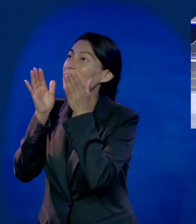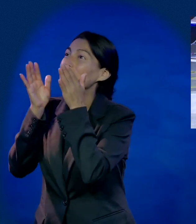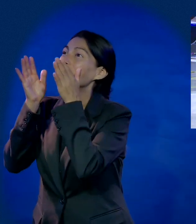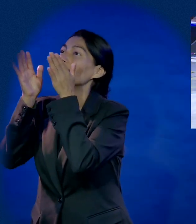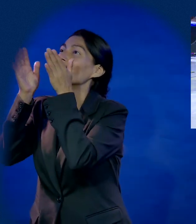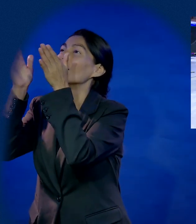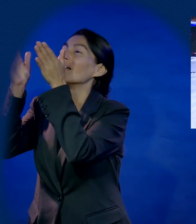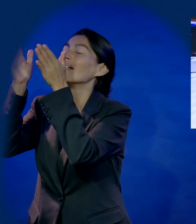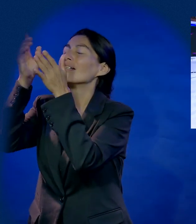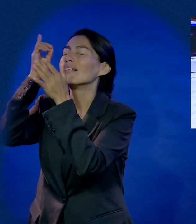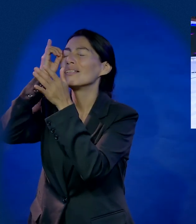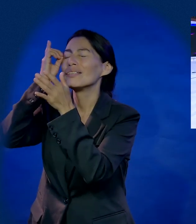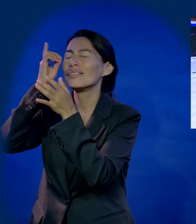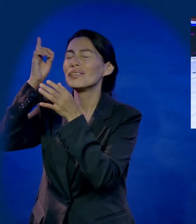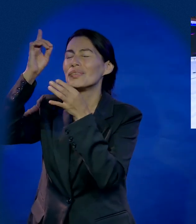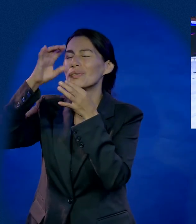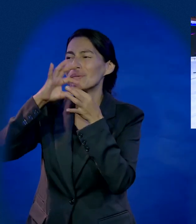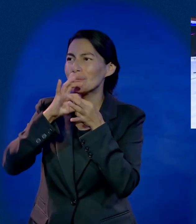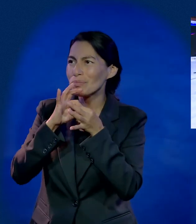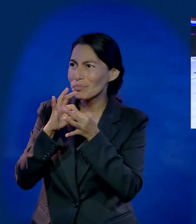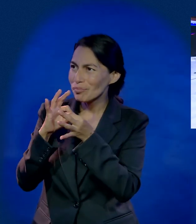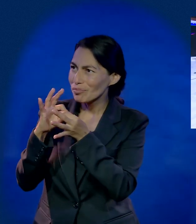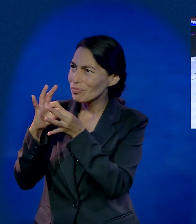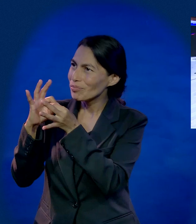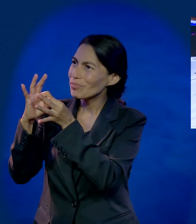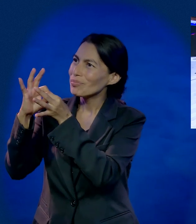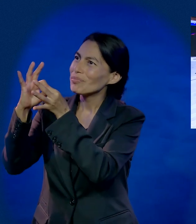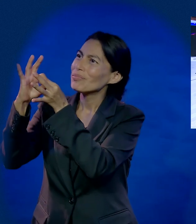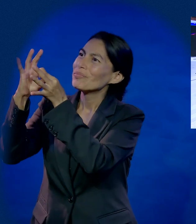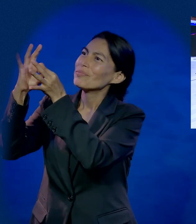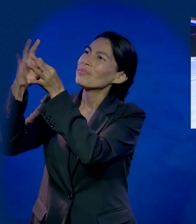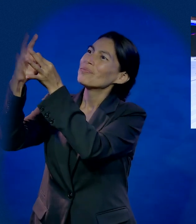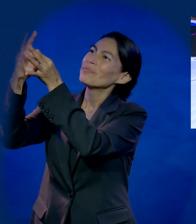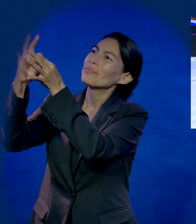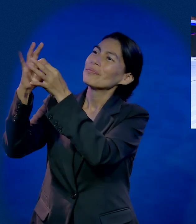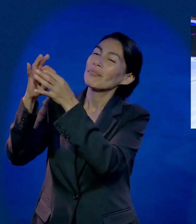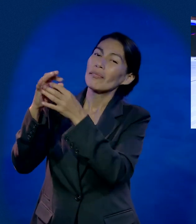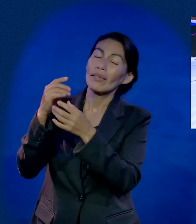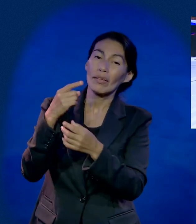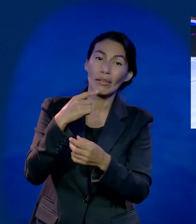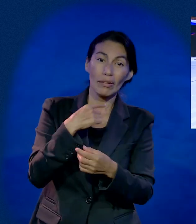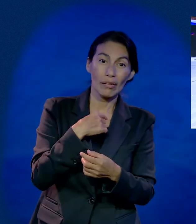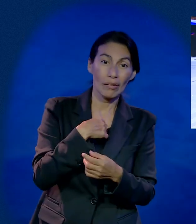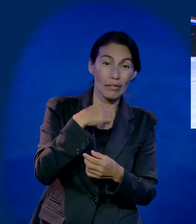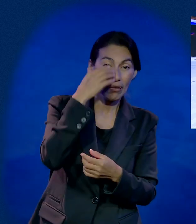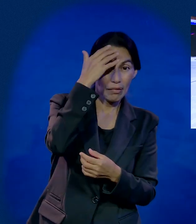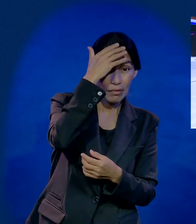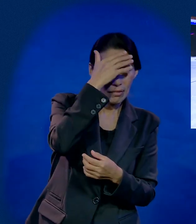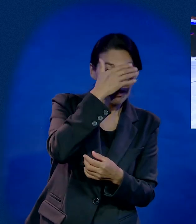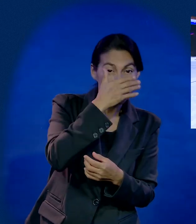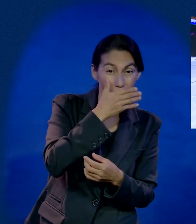tomarás. Es tiempo de volver a nuestro Dios.